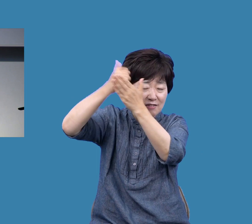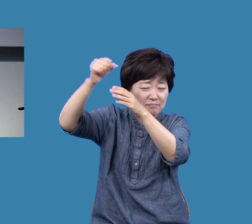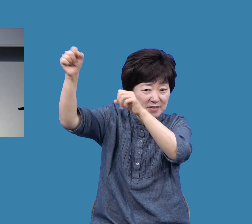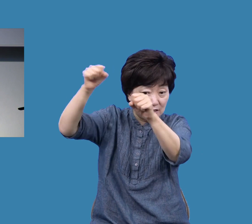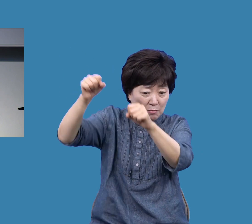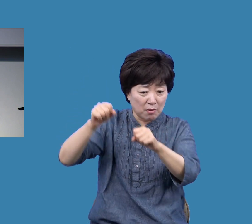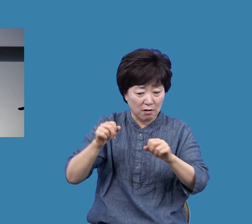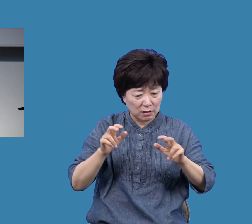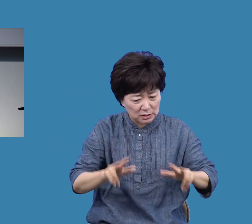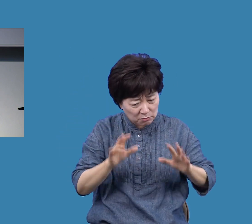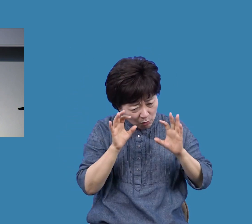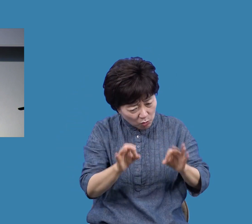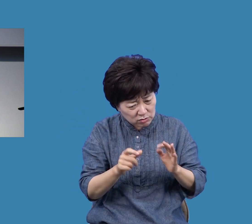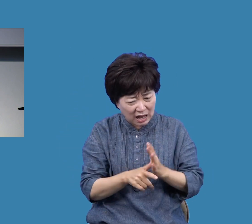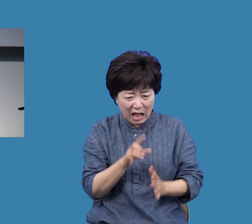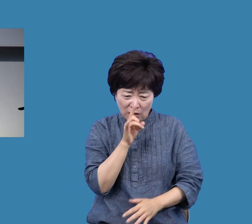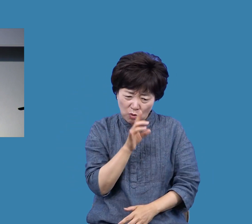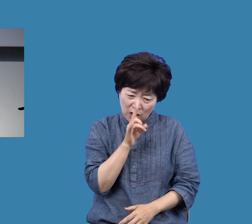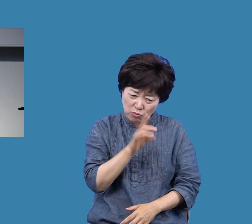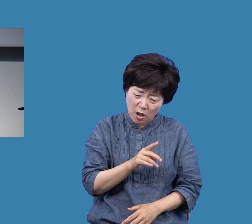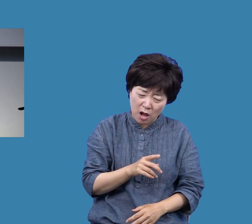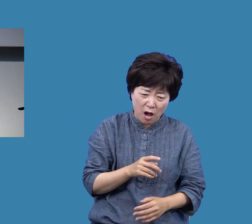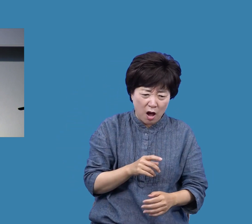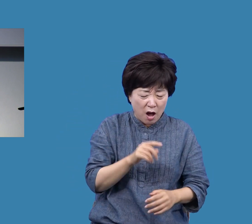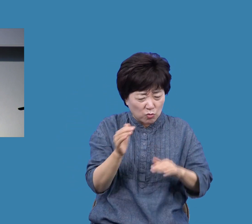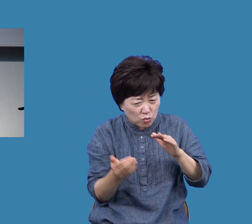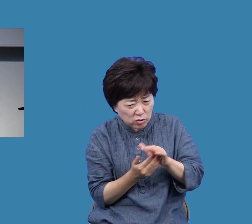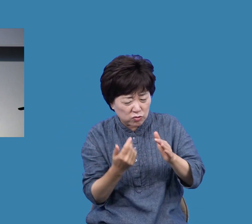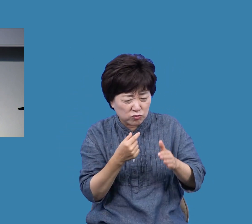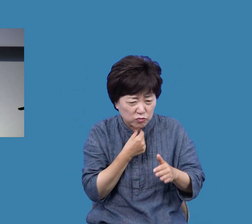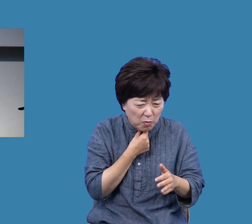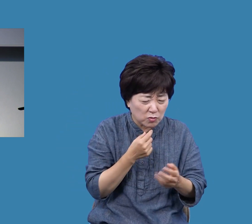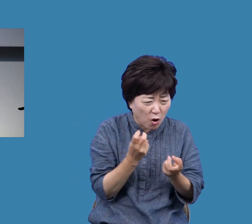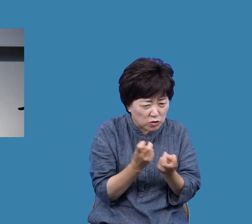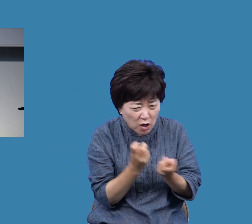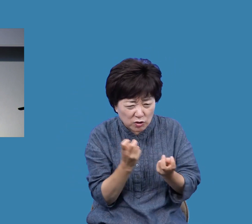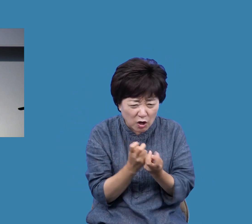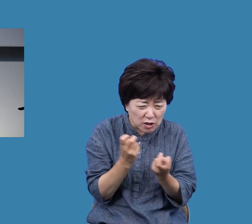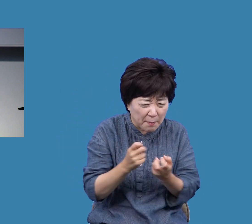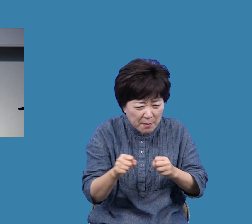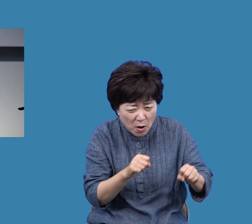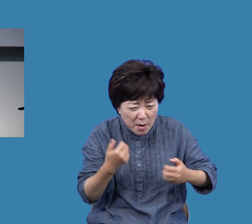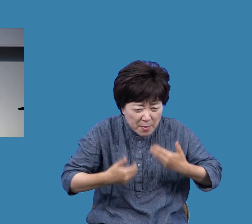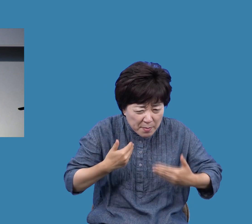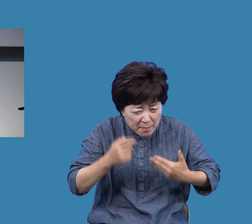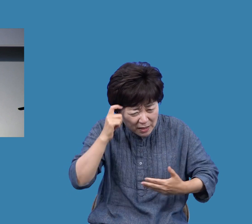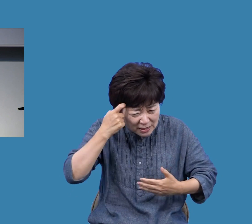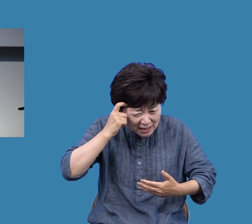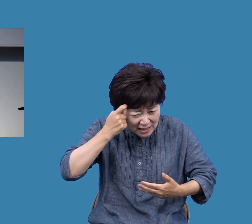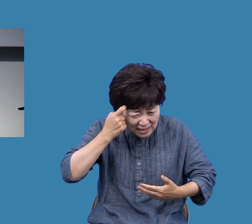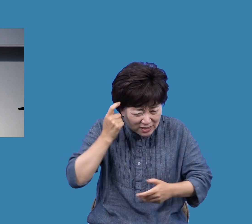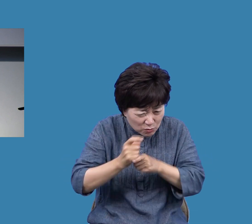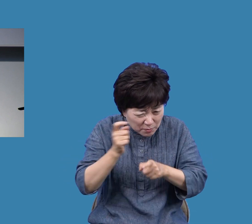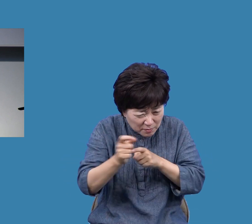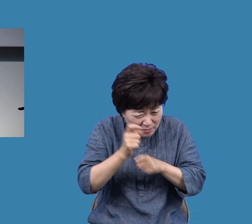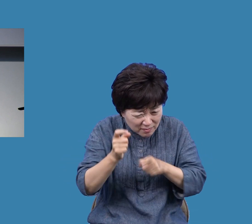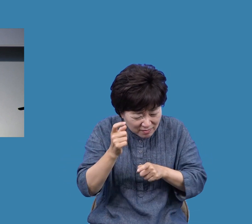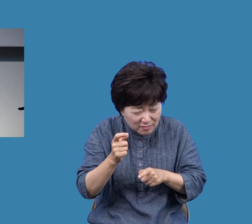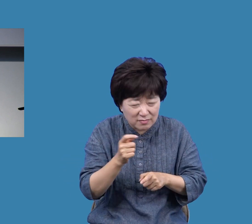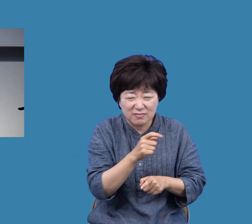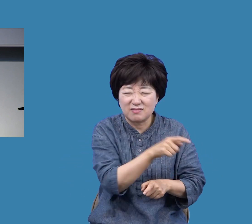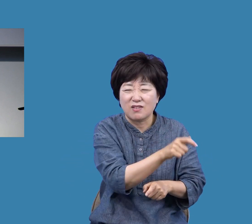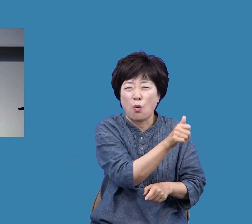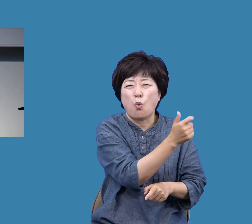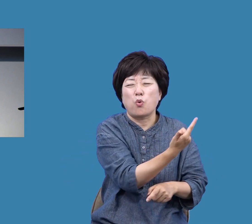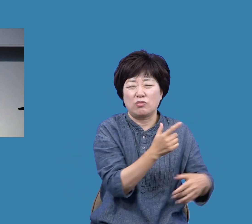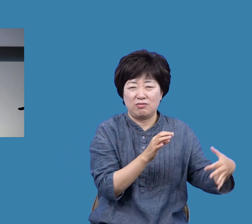생각해서 불가능해. 이게 그냥 두면 일이 절대로 안 돼. 이게 되게 하려면 뭐 뒤에서 이 사람 어떻게 하고 저 사람 어떻게 하고 이거 저거 이런 벌써 혼이 일하는 거예요. 혼이.